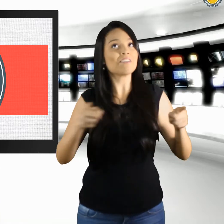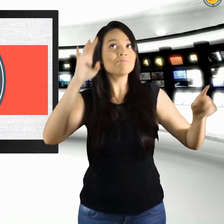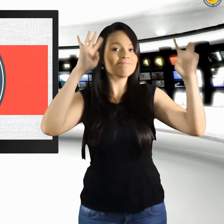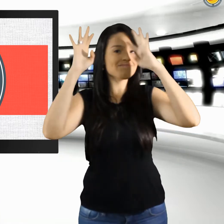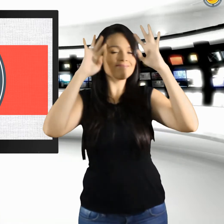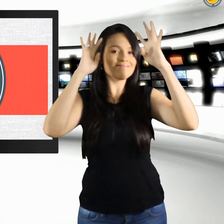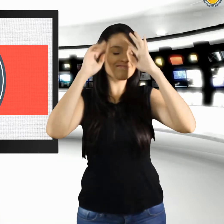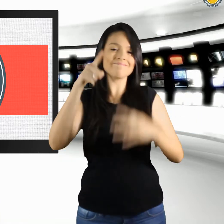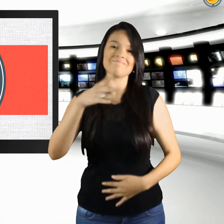bonita